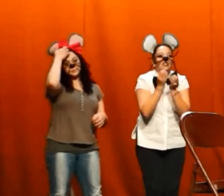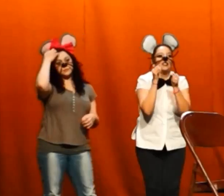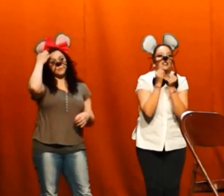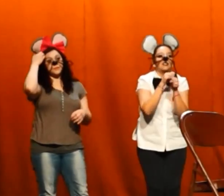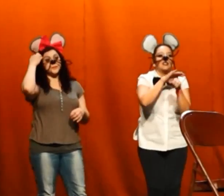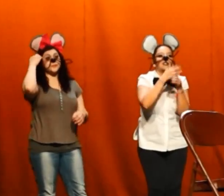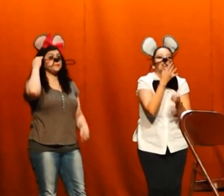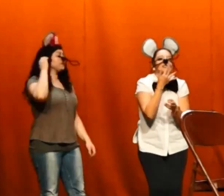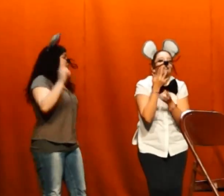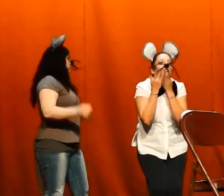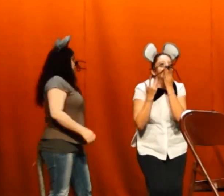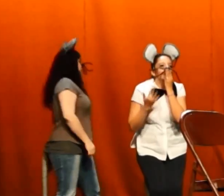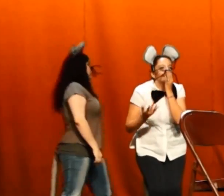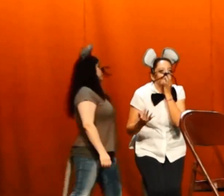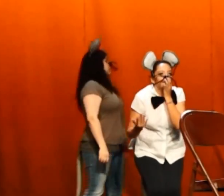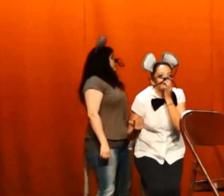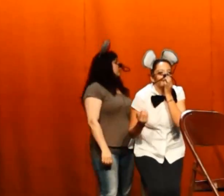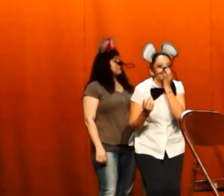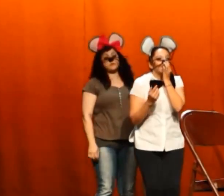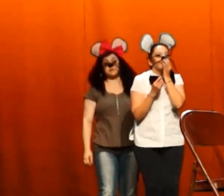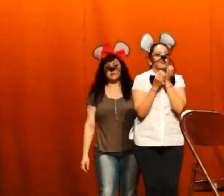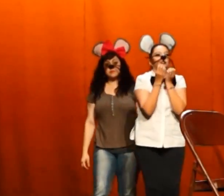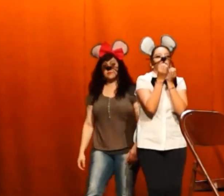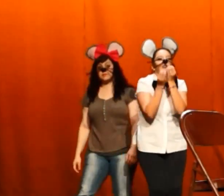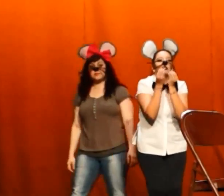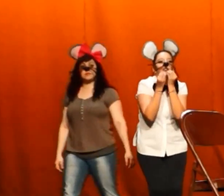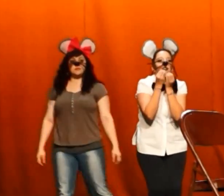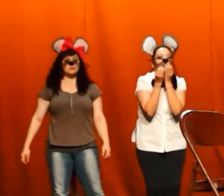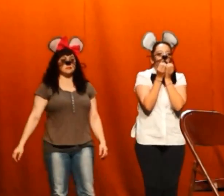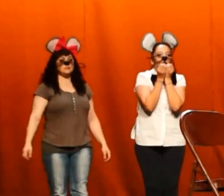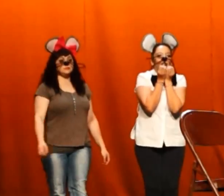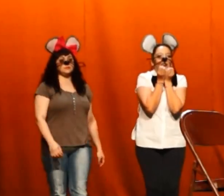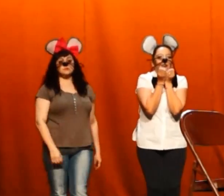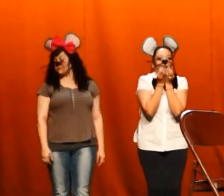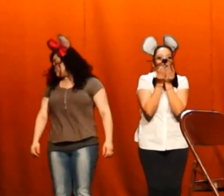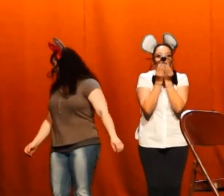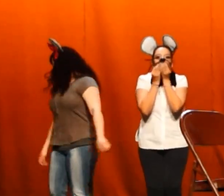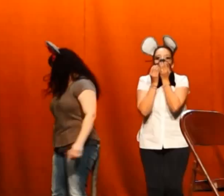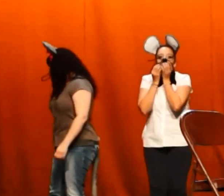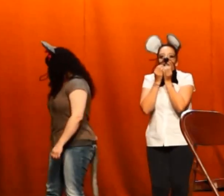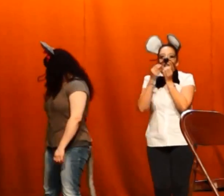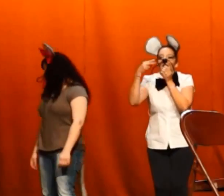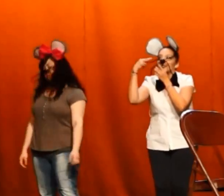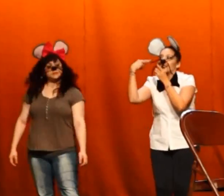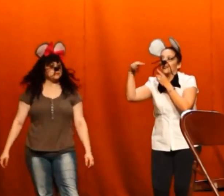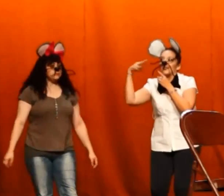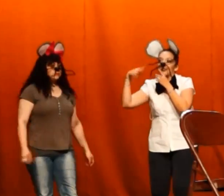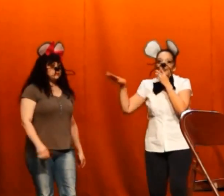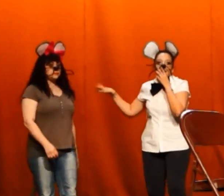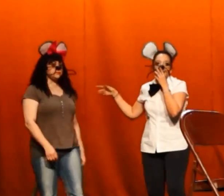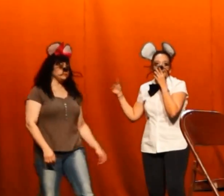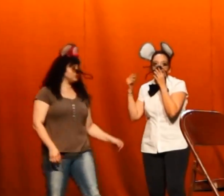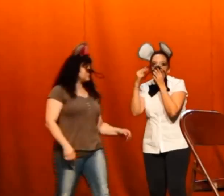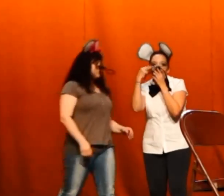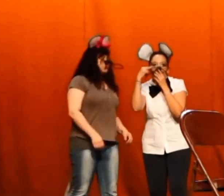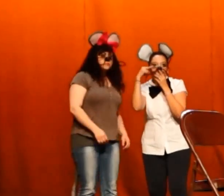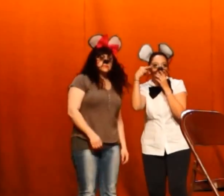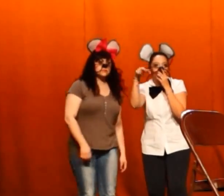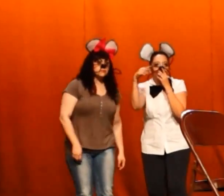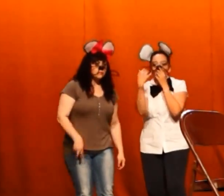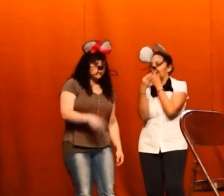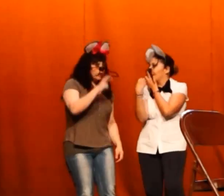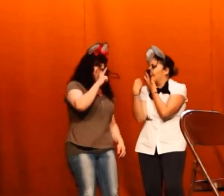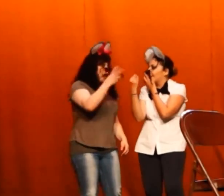¡Cuánta comida han traído! Se ve deliciosa. ¡Ay, comida! ¿Qué